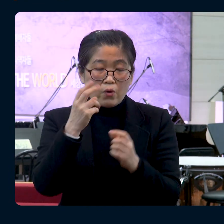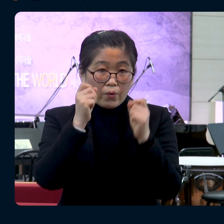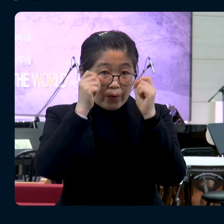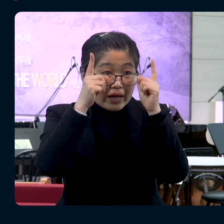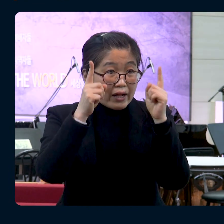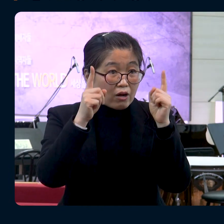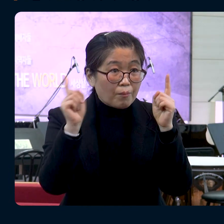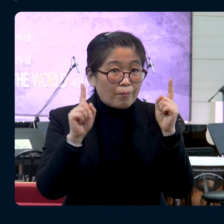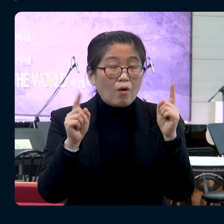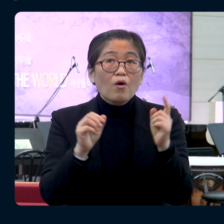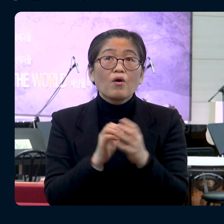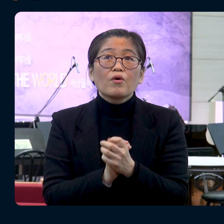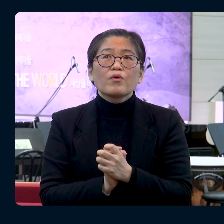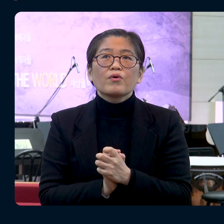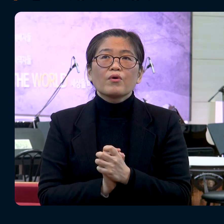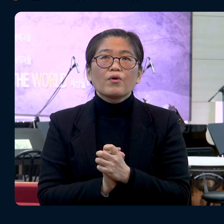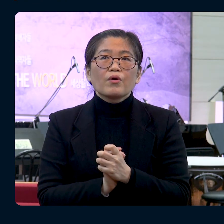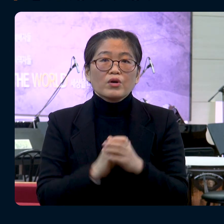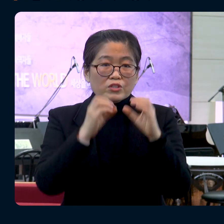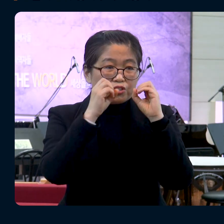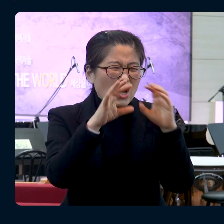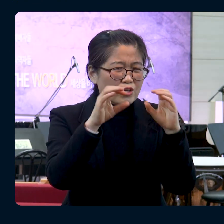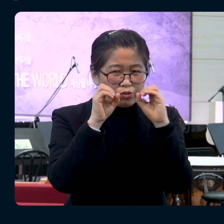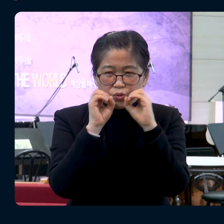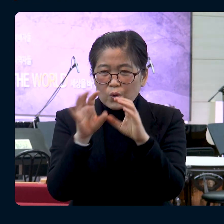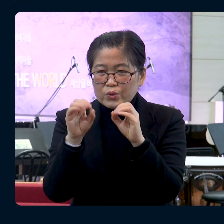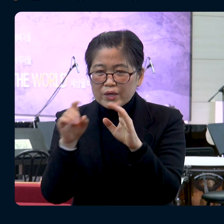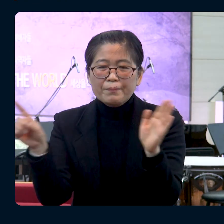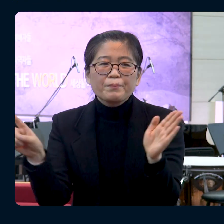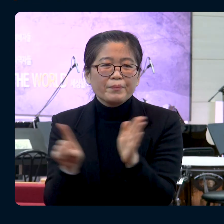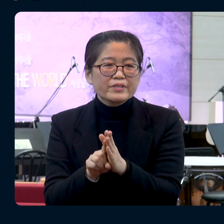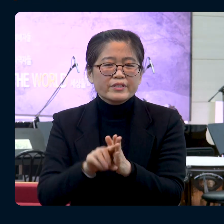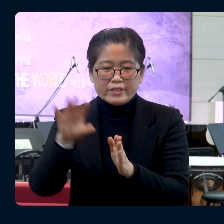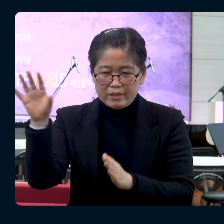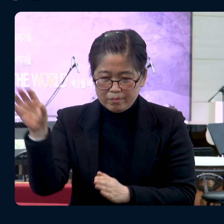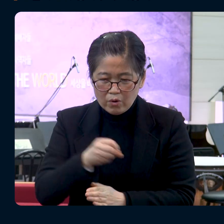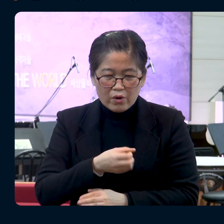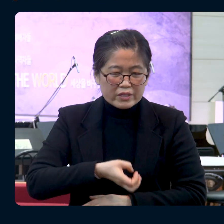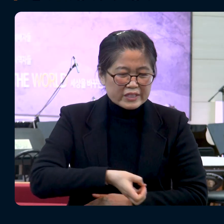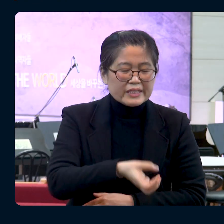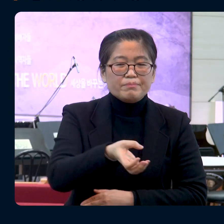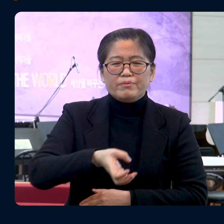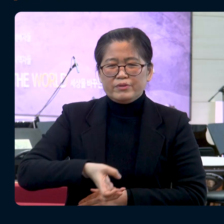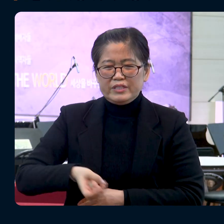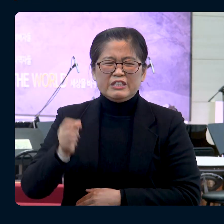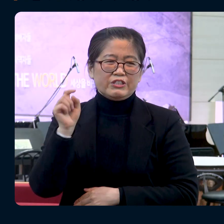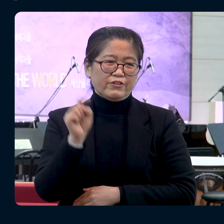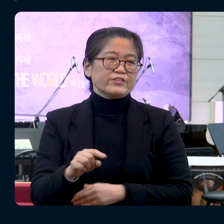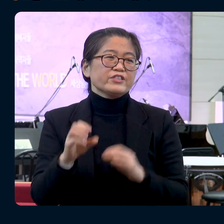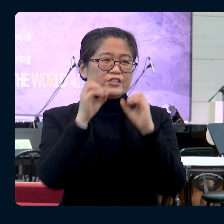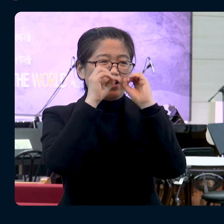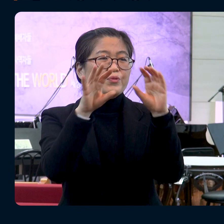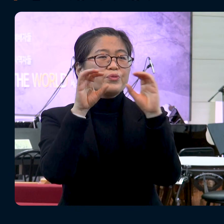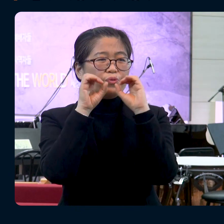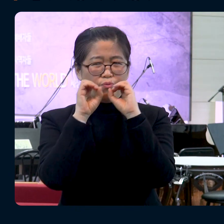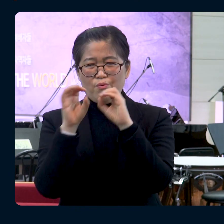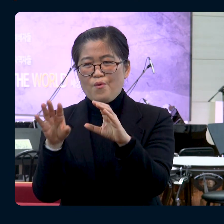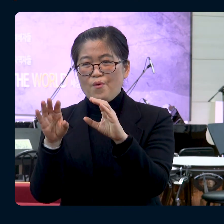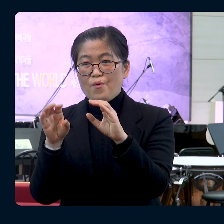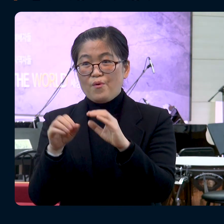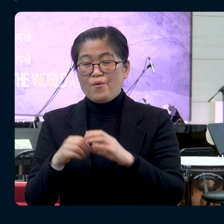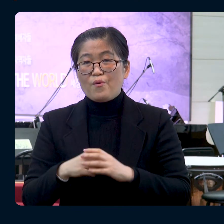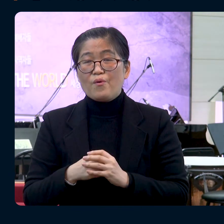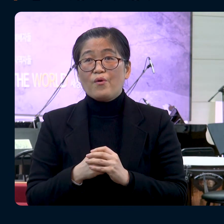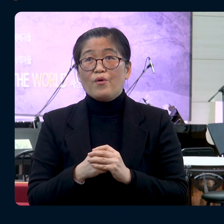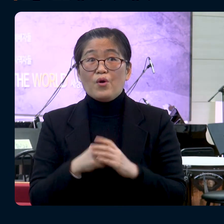그리고 깨닫게 된 것이 뭐냐? 선교는 바로 이게 선교다. 선교는 이렇게 믿음으로 씨를 뿌리는 것이 바로 선교다